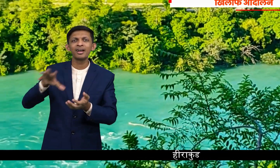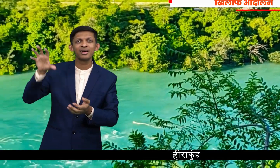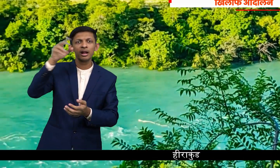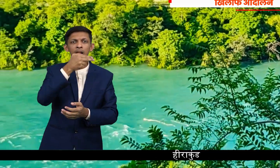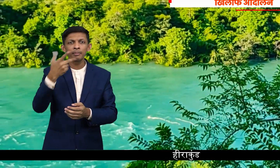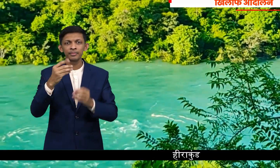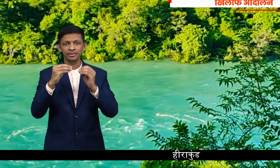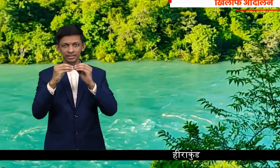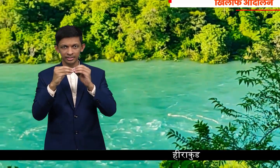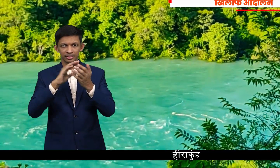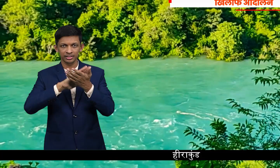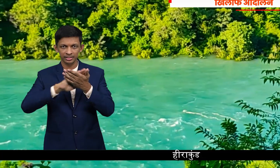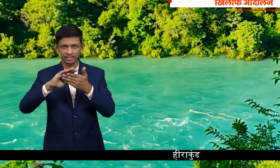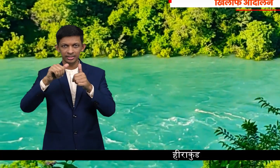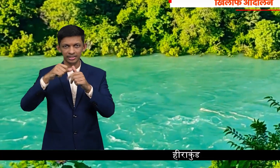हीराकुंड और